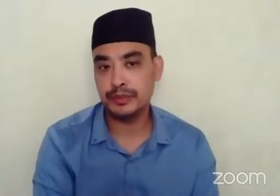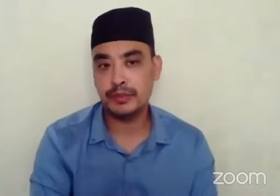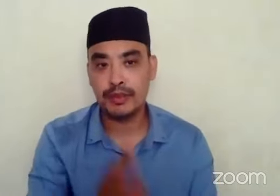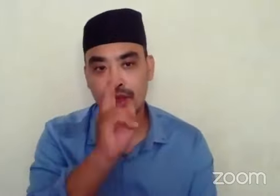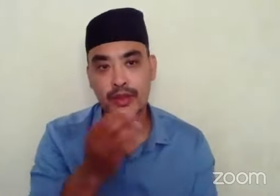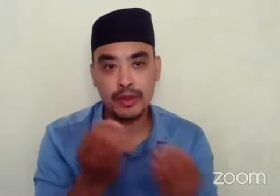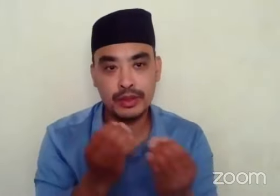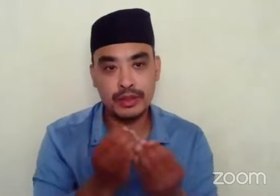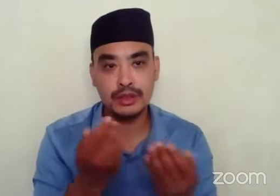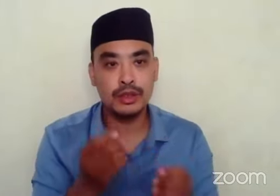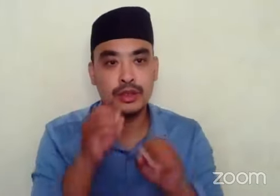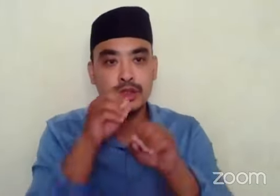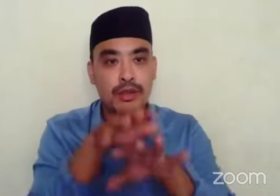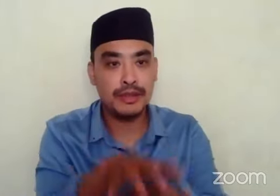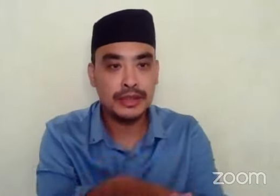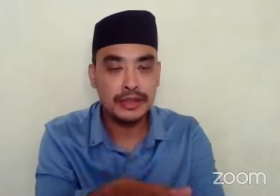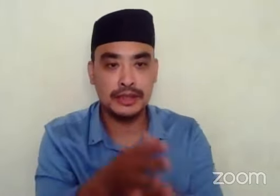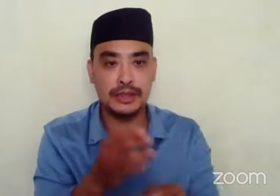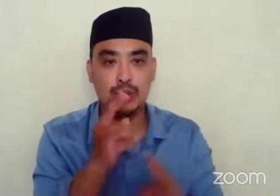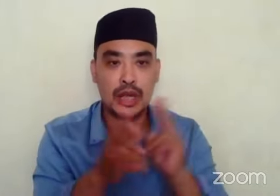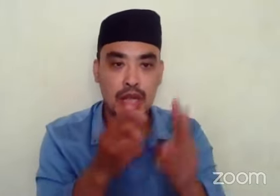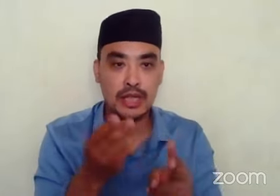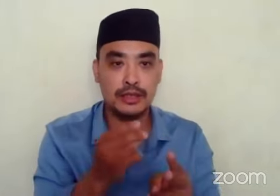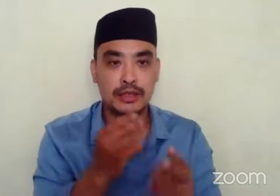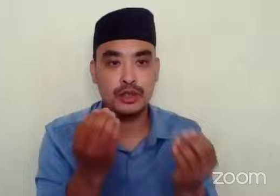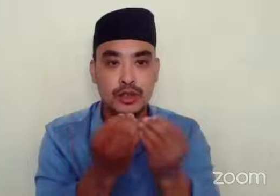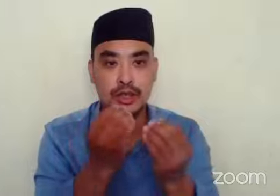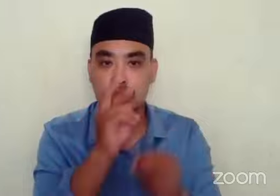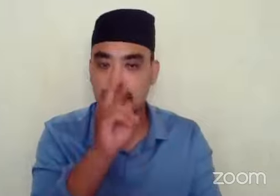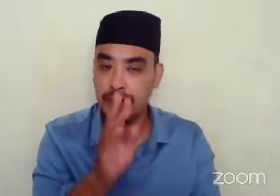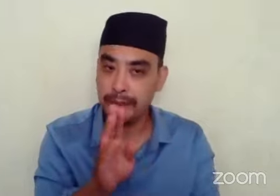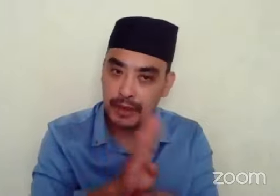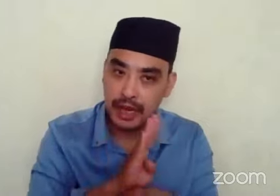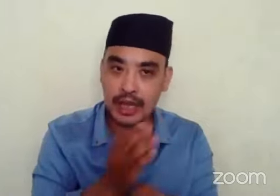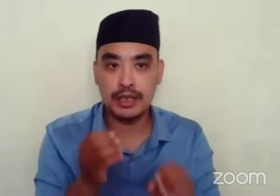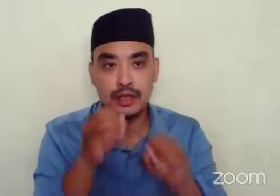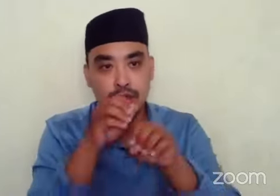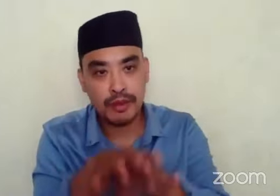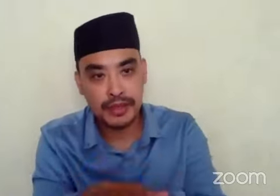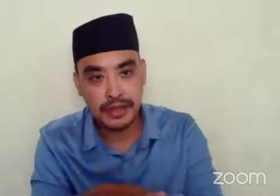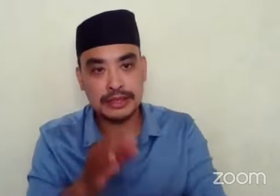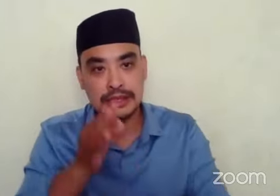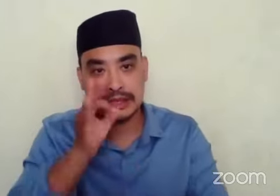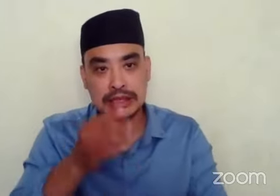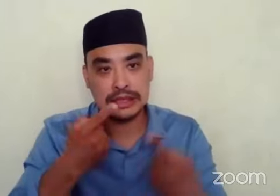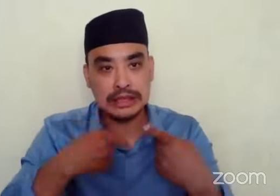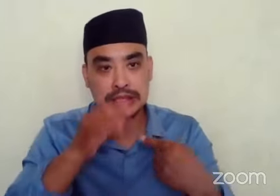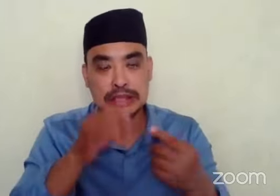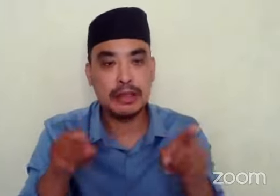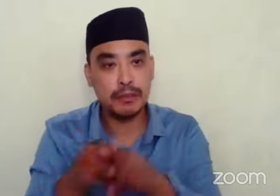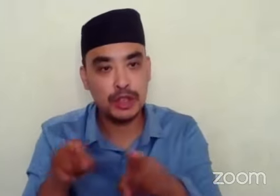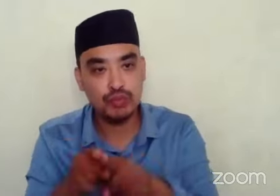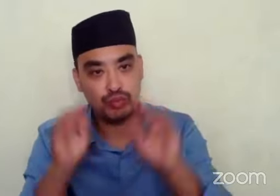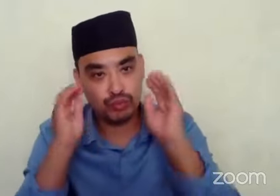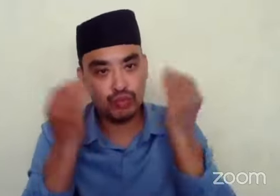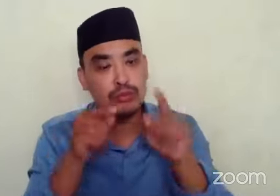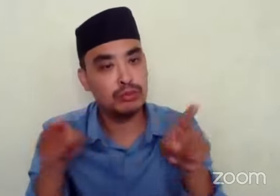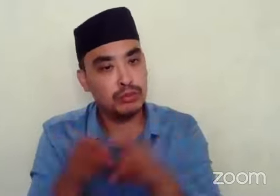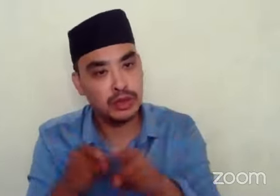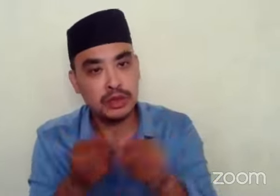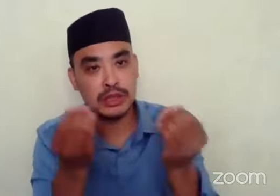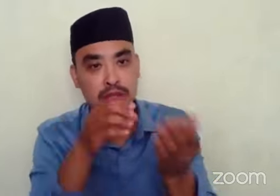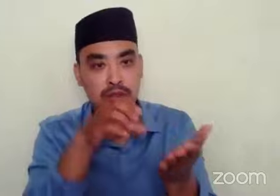गरेर समावेशिताको कुराहरू गरिरहँदाखेरि हामीले त्यो समावेशिताको सुनिश्चितताको लागि पनि केही फोरमहरूमा